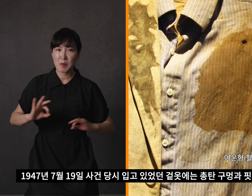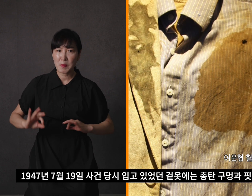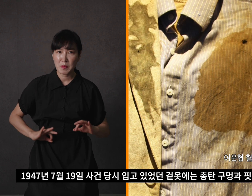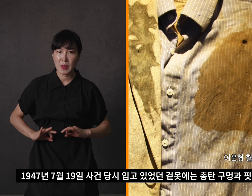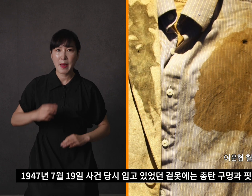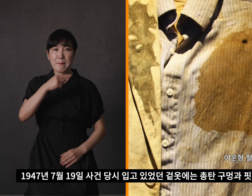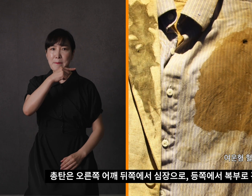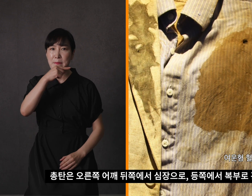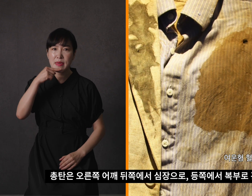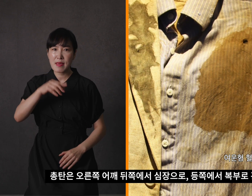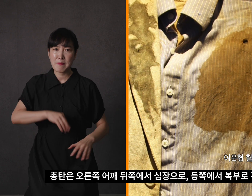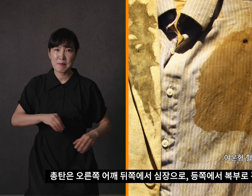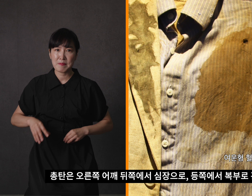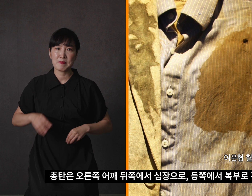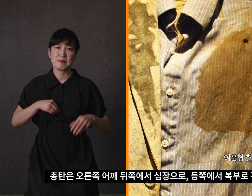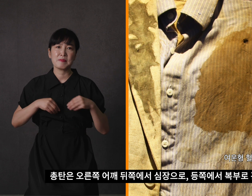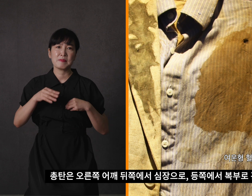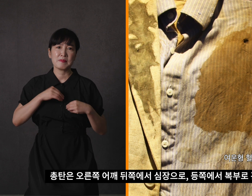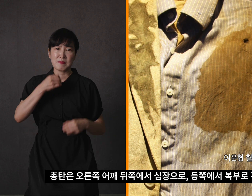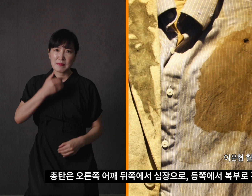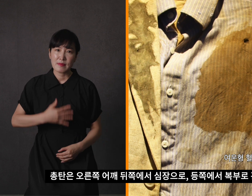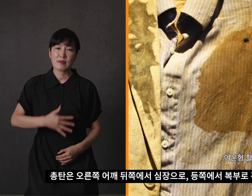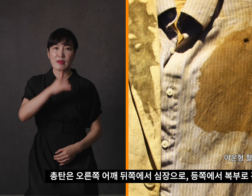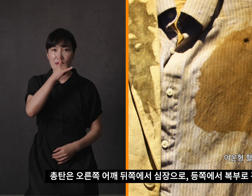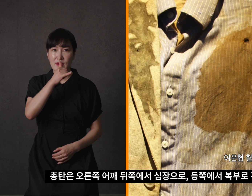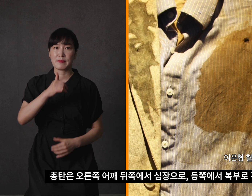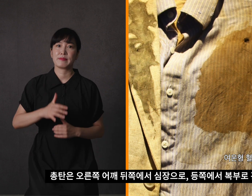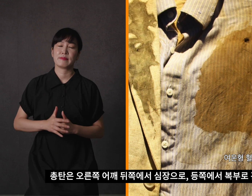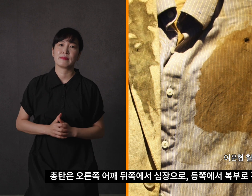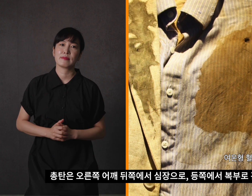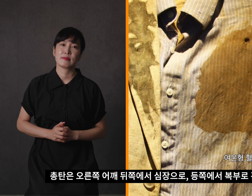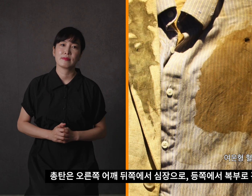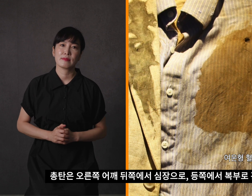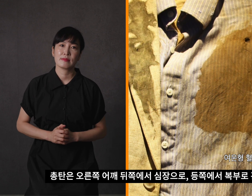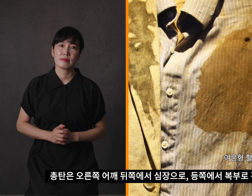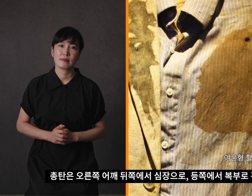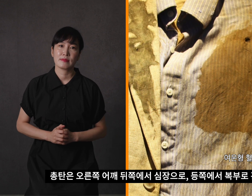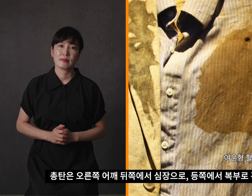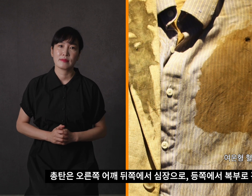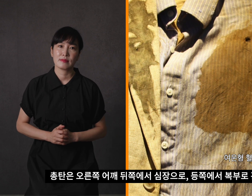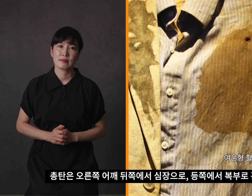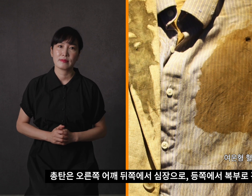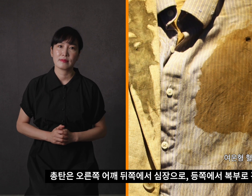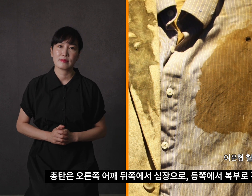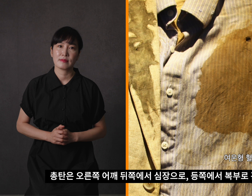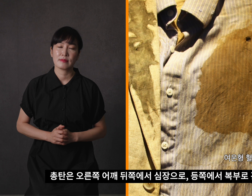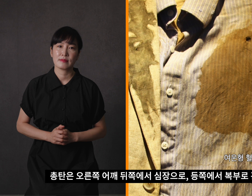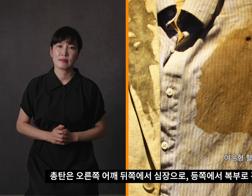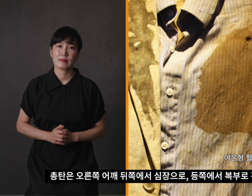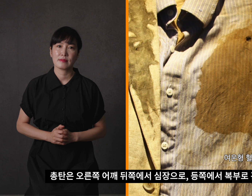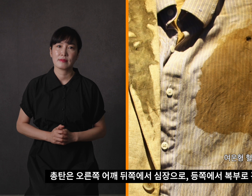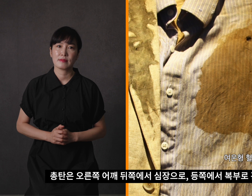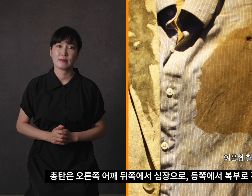있습니다. 총탄은 오른쪽 어깨 뒤쪽에서 심장으로, 등 쪽에서 복부로 관통했습니다.